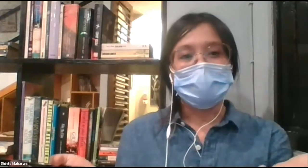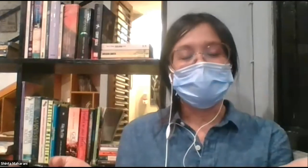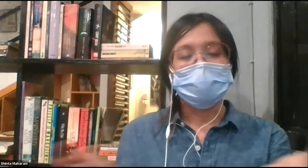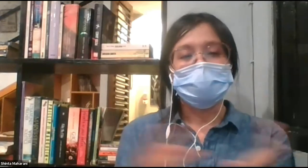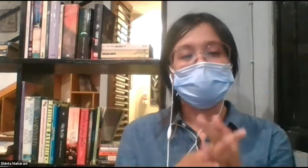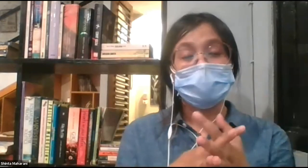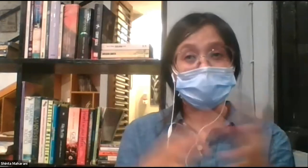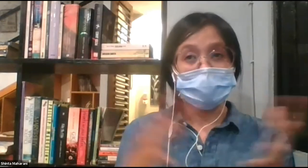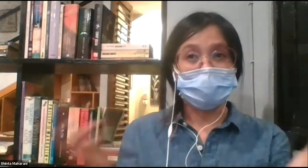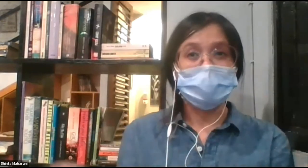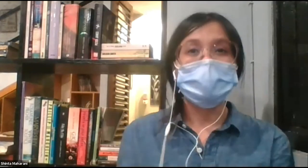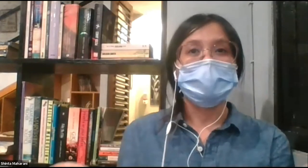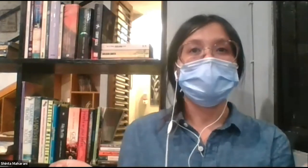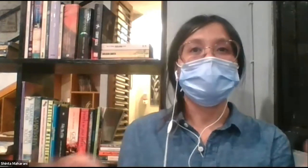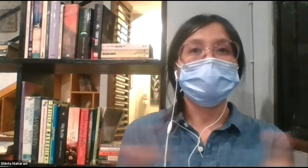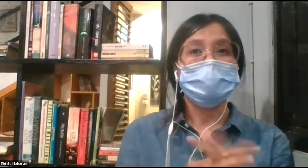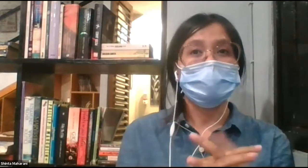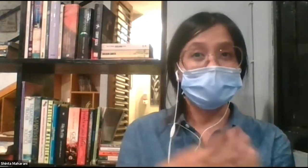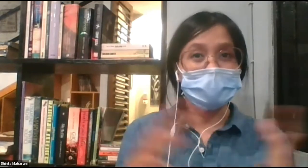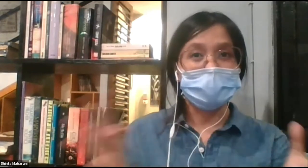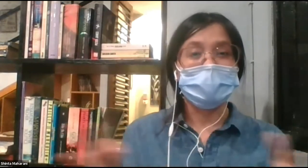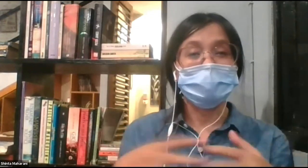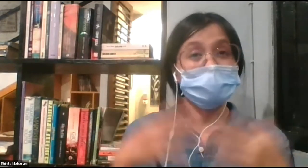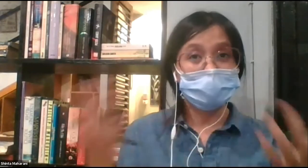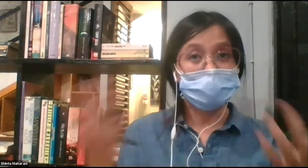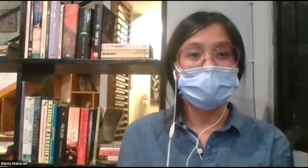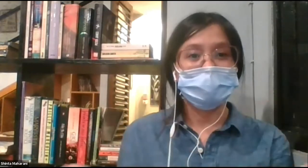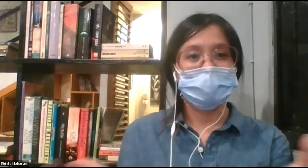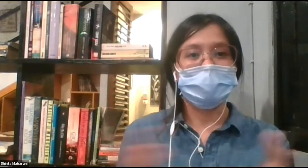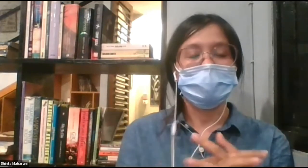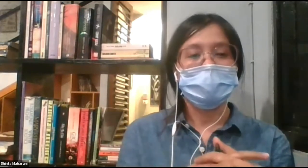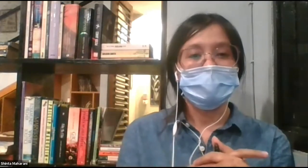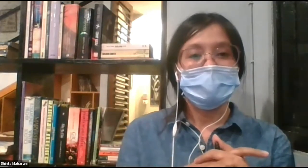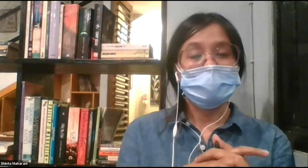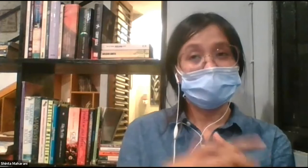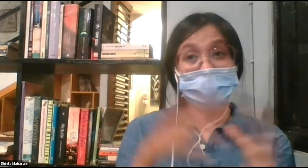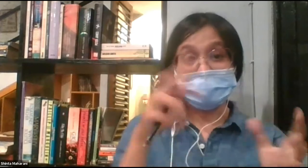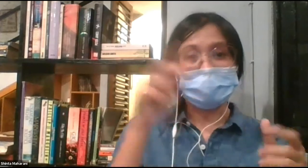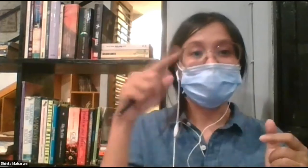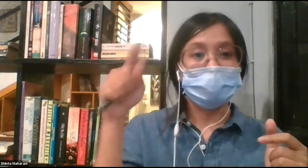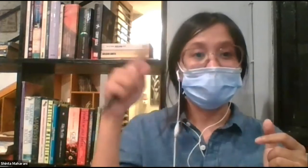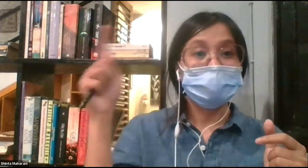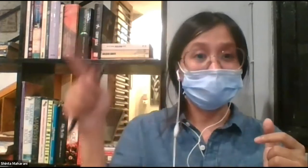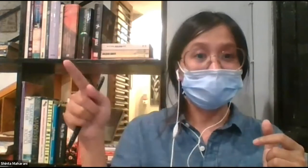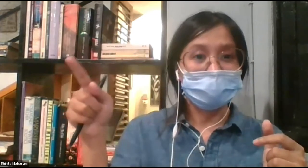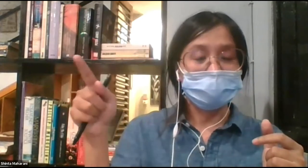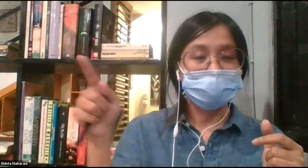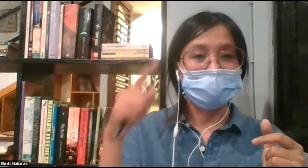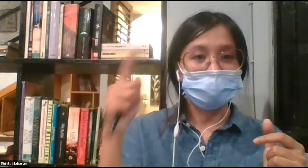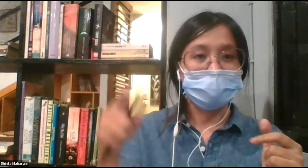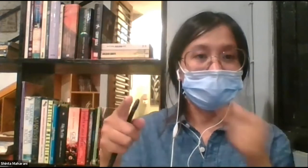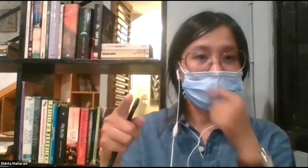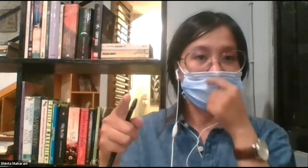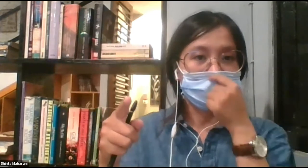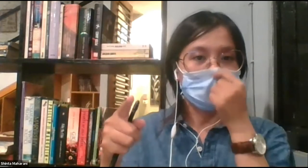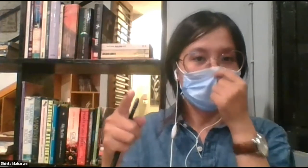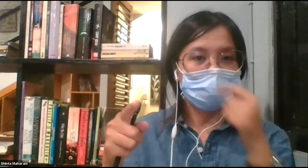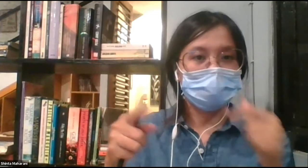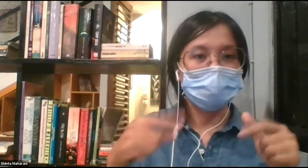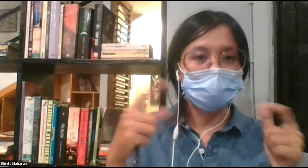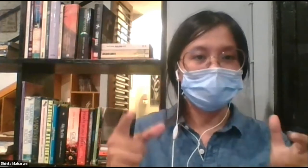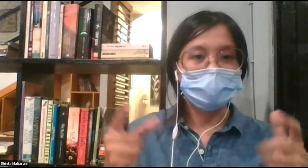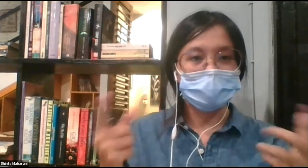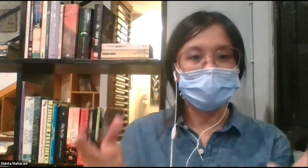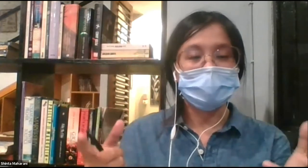diperbincangkan dalam media sosial atau diperbincangkan dalam diskusi misalnya. Salah satu tolak ukur ya bahwa